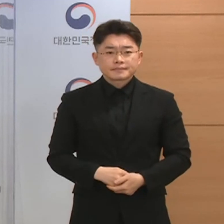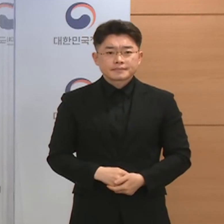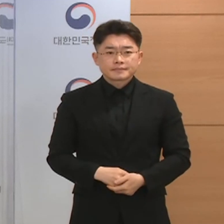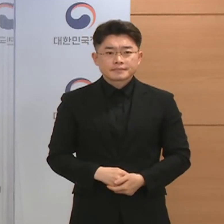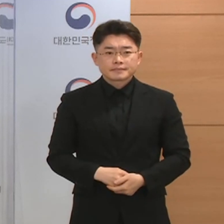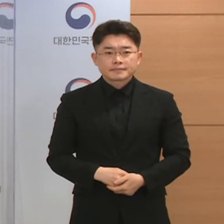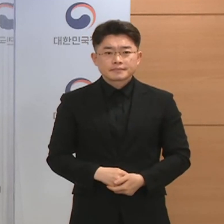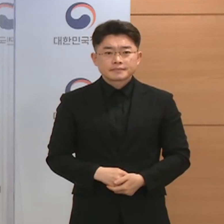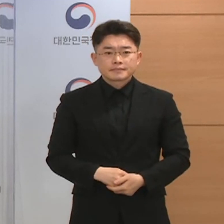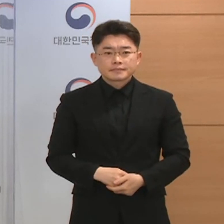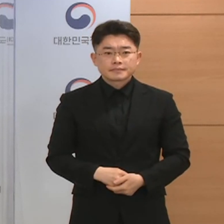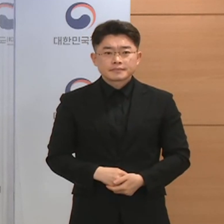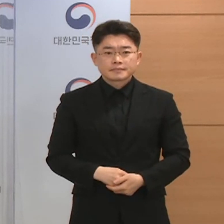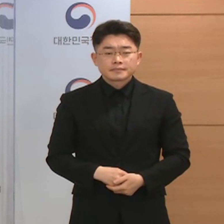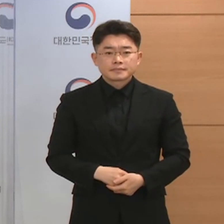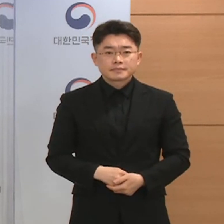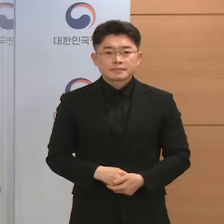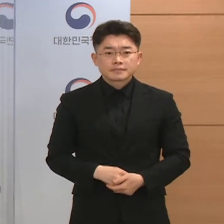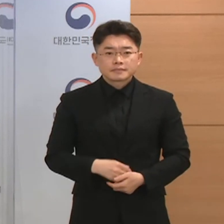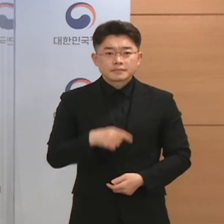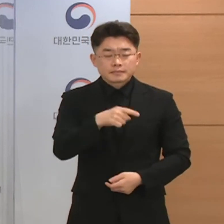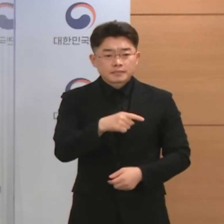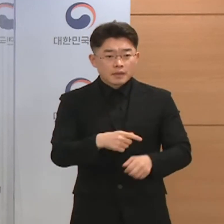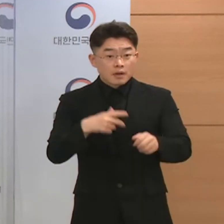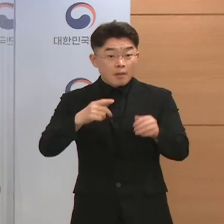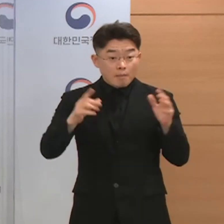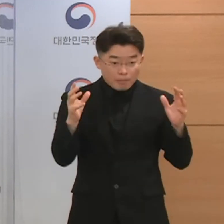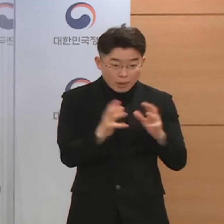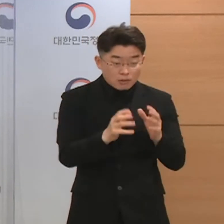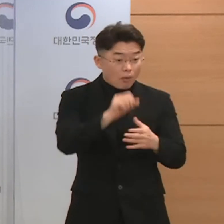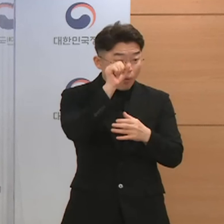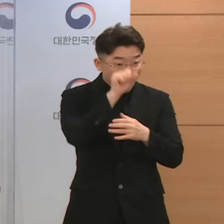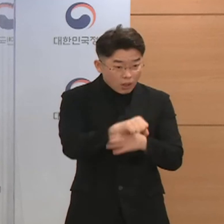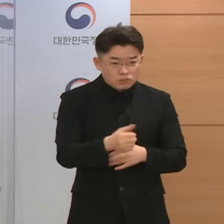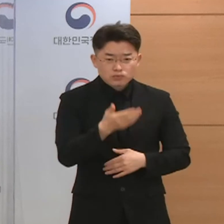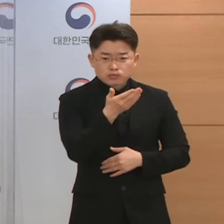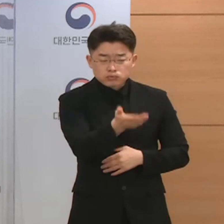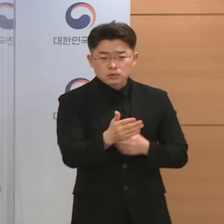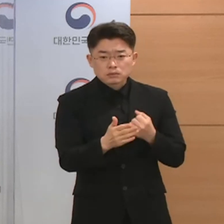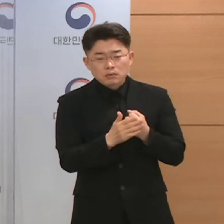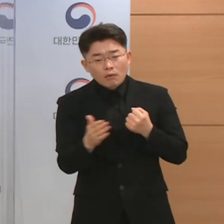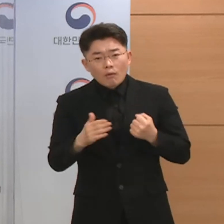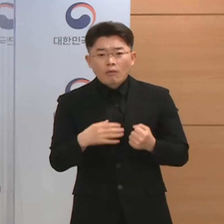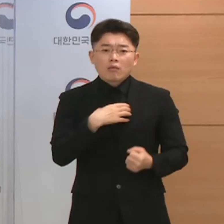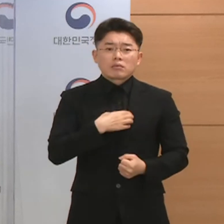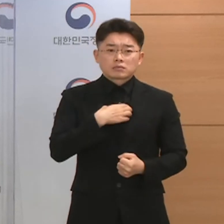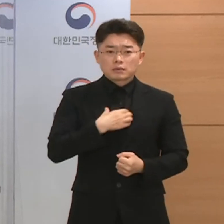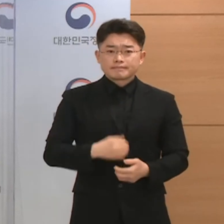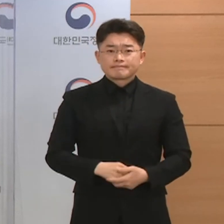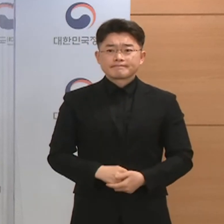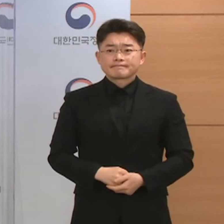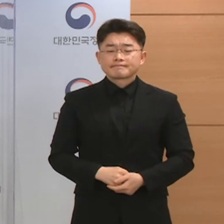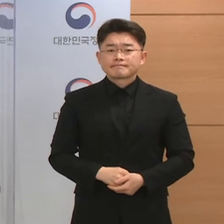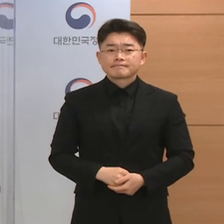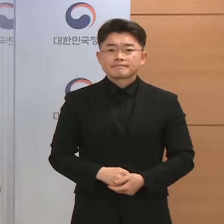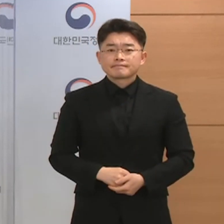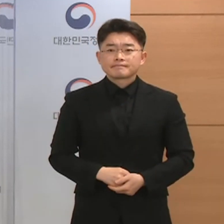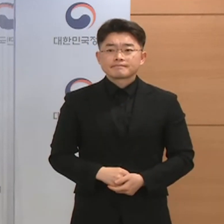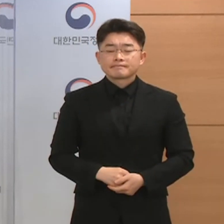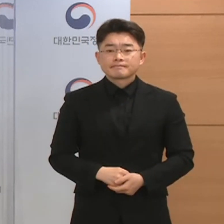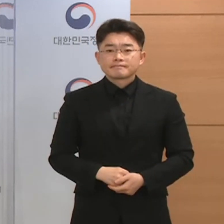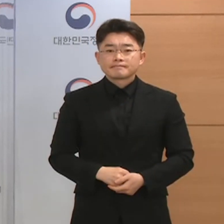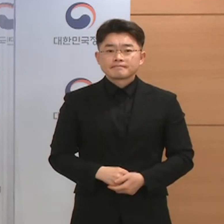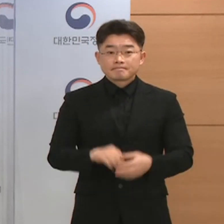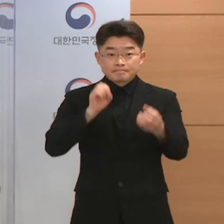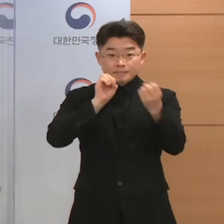느슨하게 하지 않는 형태의 인센티브를 확대할 방안은 고려하고 있지 않은지 궁금합니다. 이 부분 아마